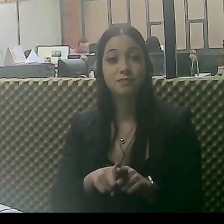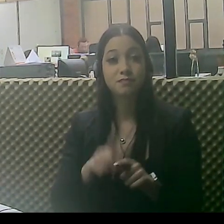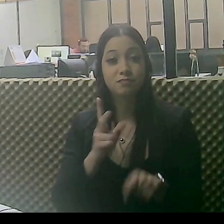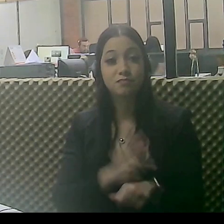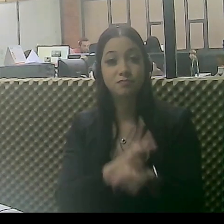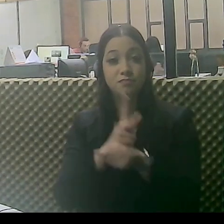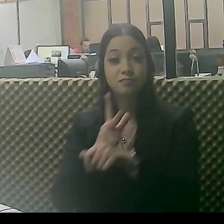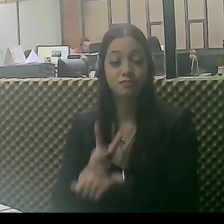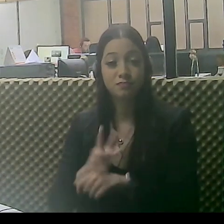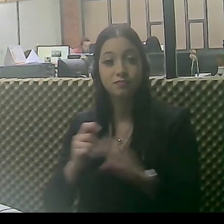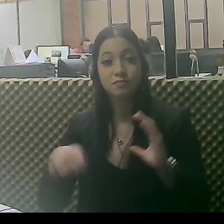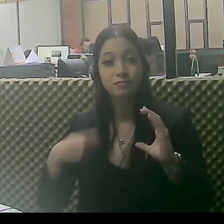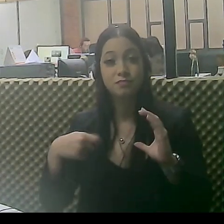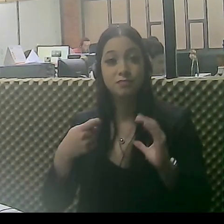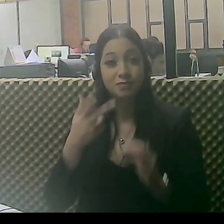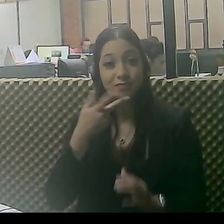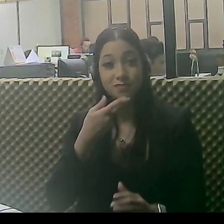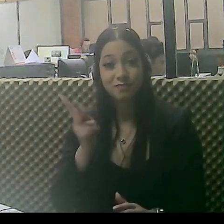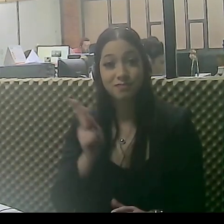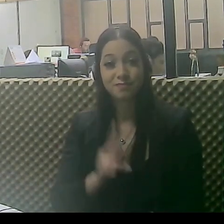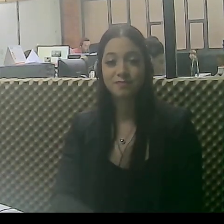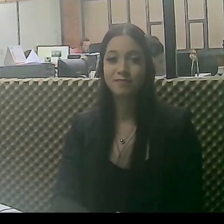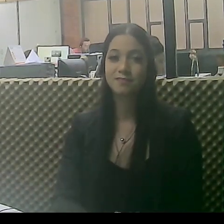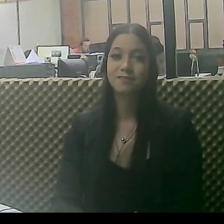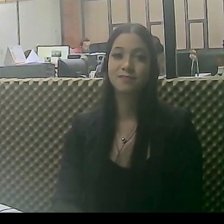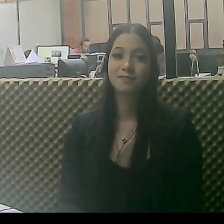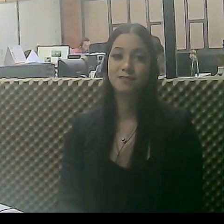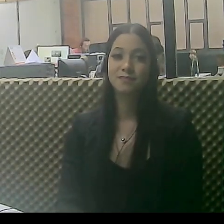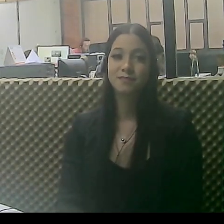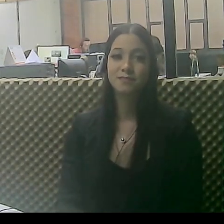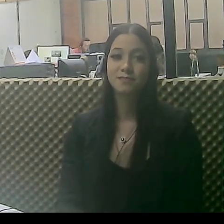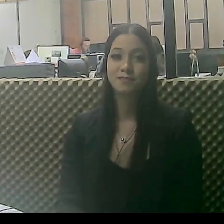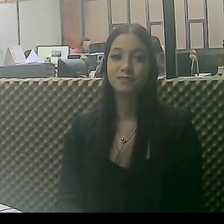produção audiovisual. Prestigie!